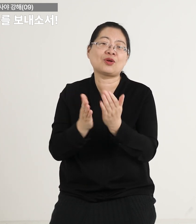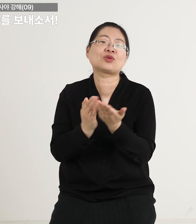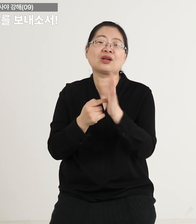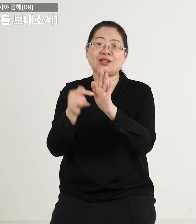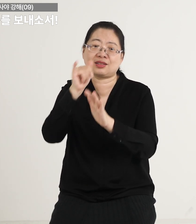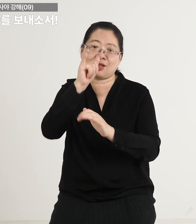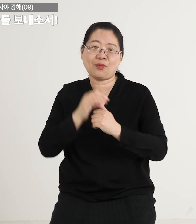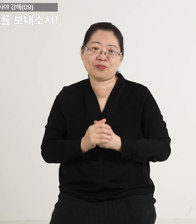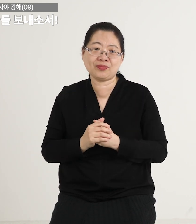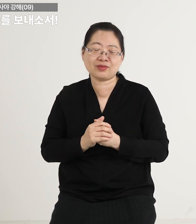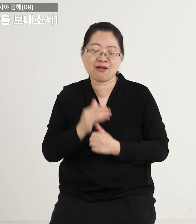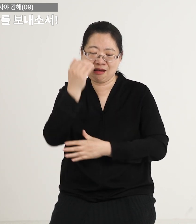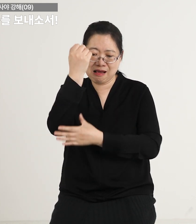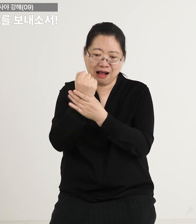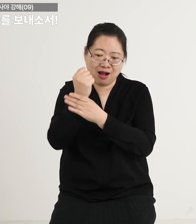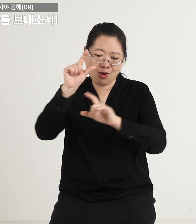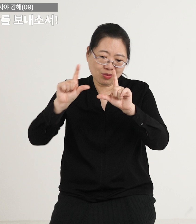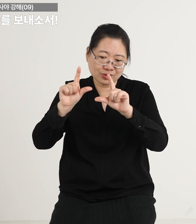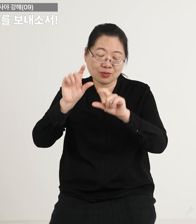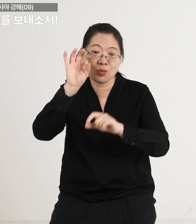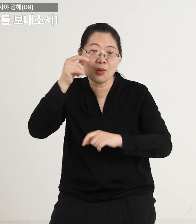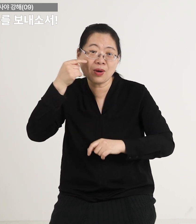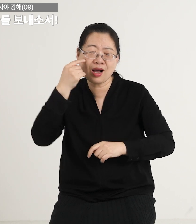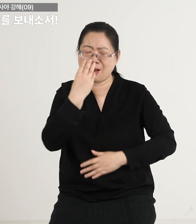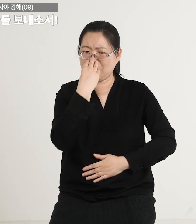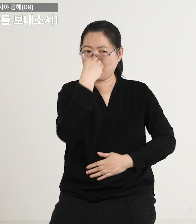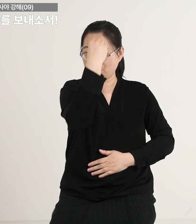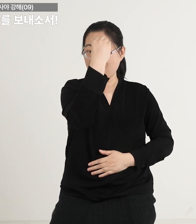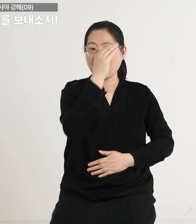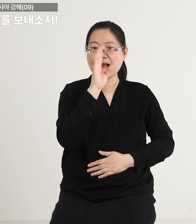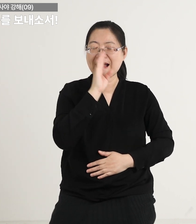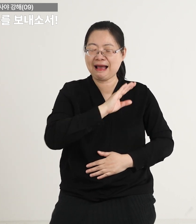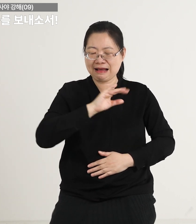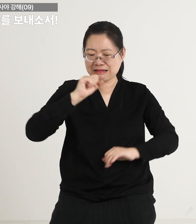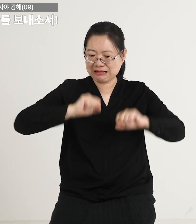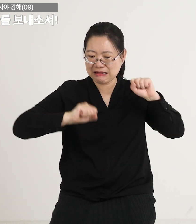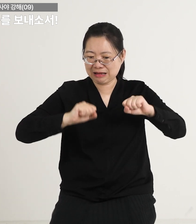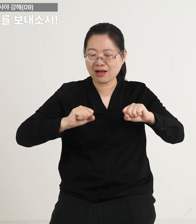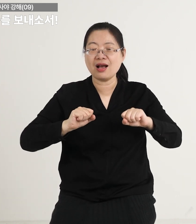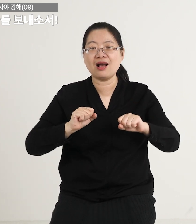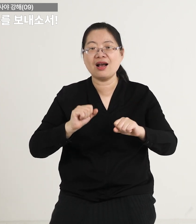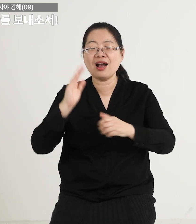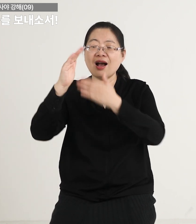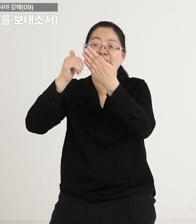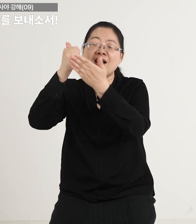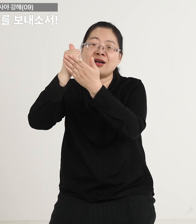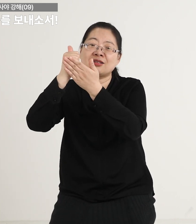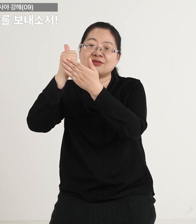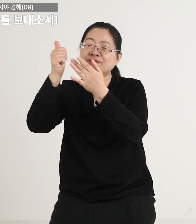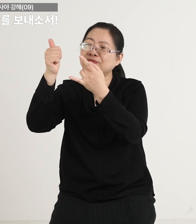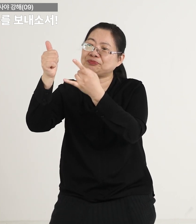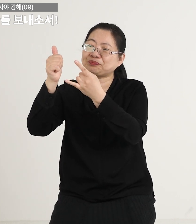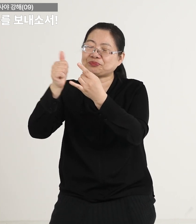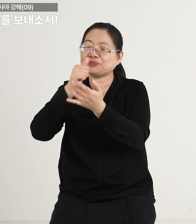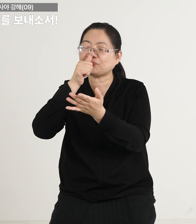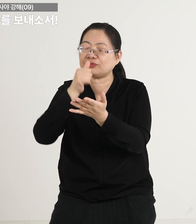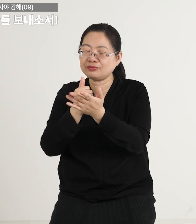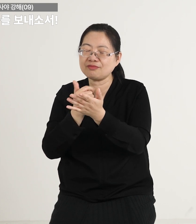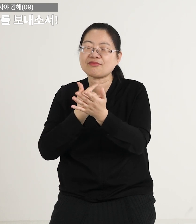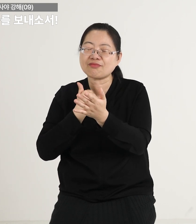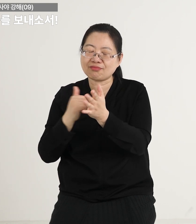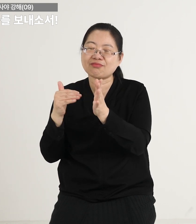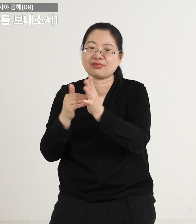볼까요? 어떻게 타락이 이루어지는가? 교만하여 악을 행하여 그의 하나님 여호와께